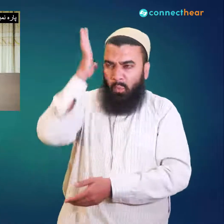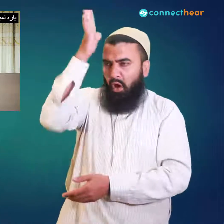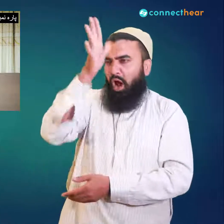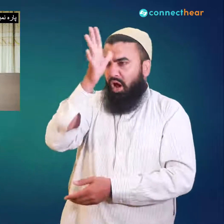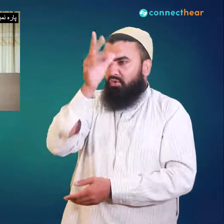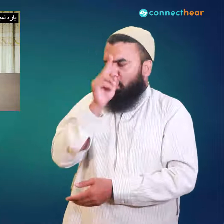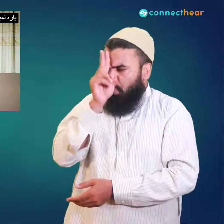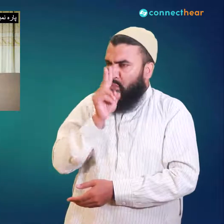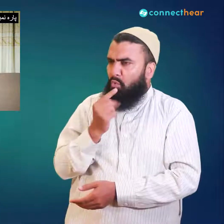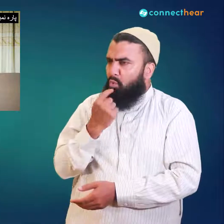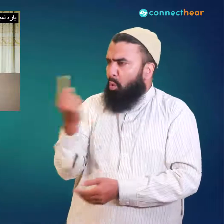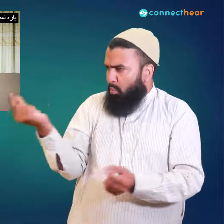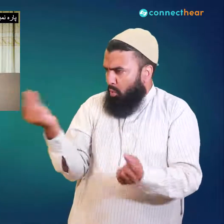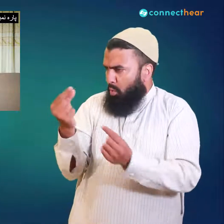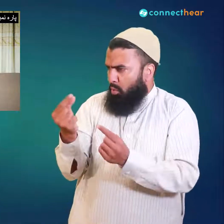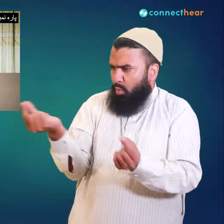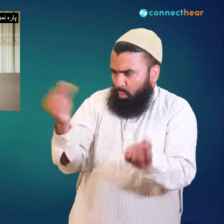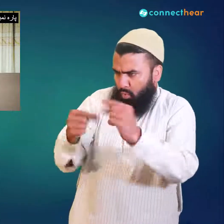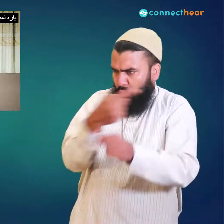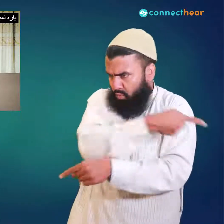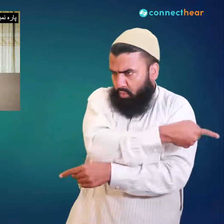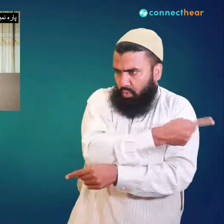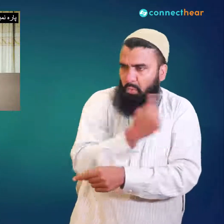مدد لینا چاہتے ہو وہ لے لو،